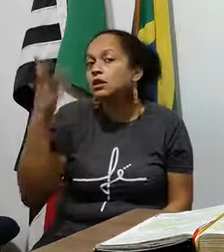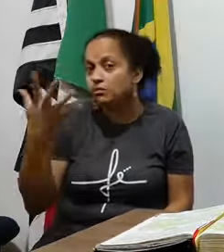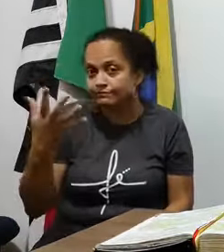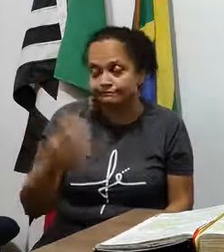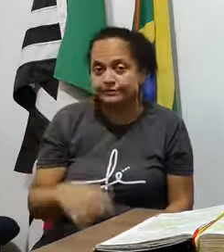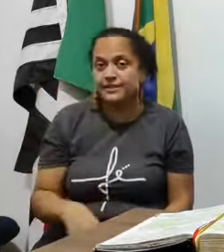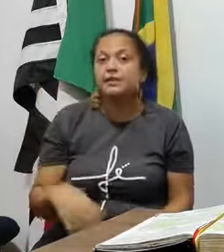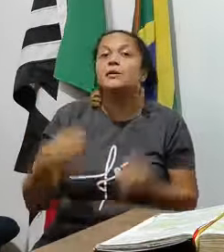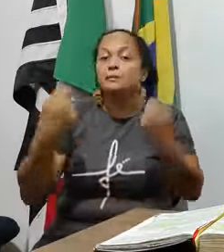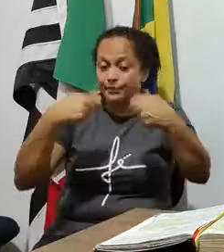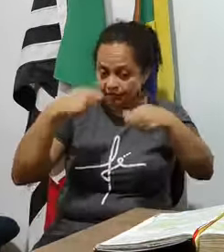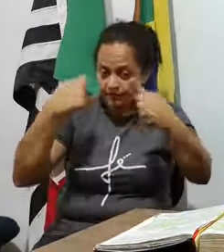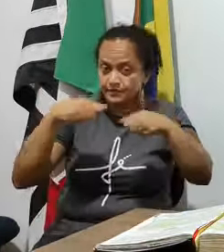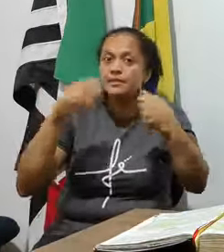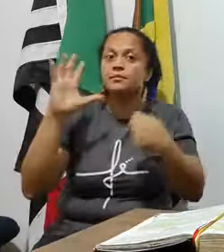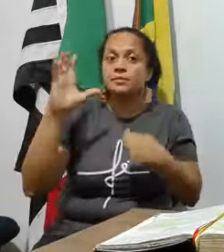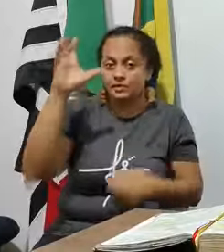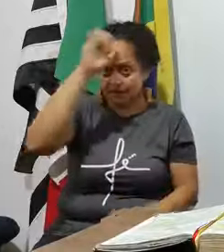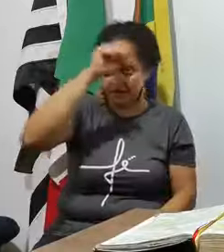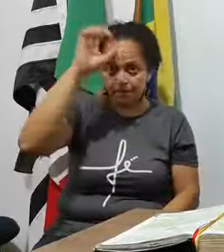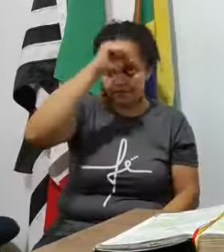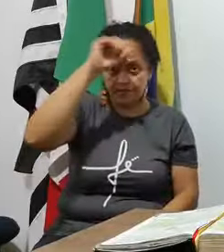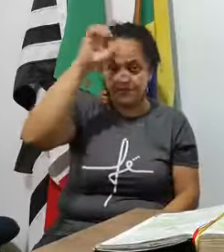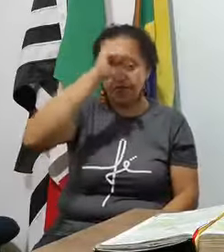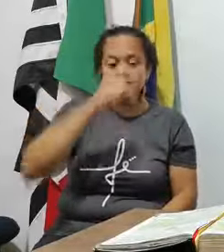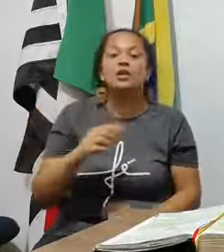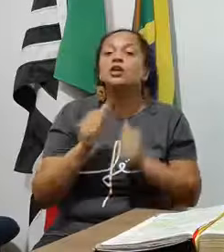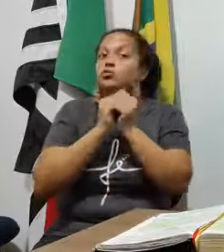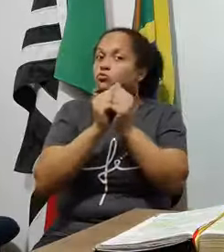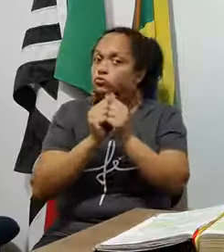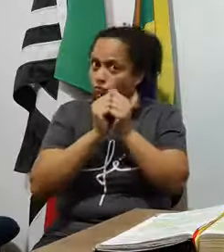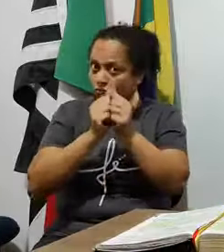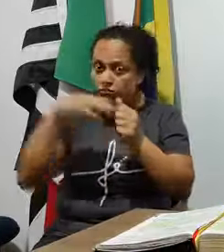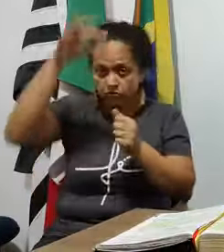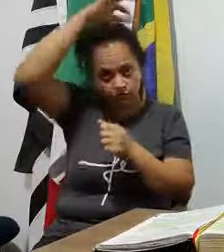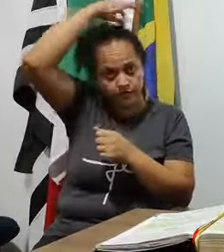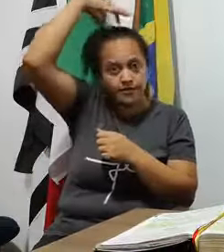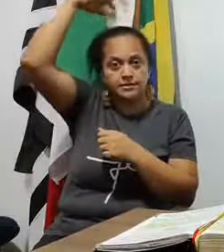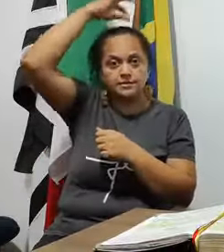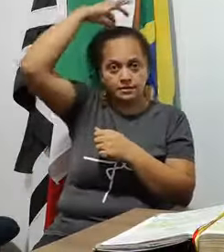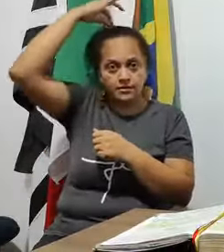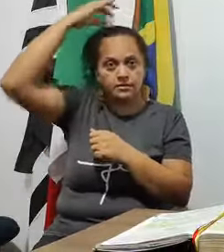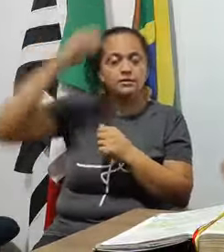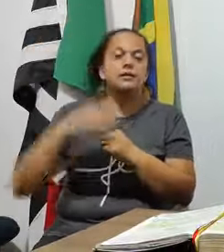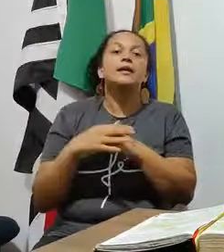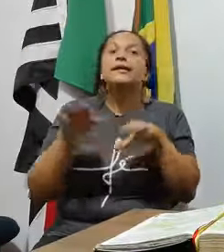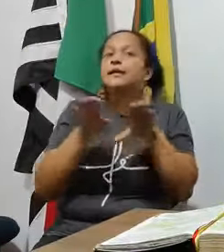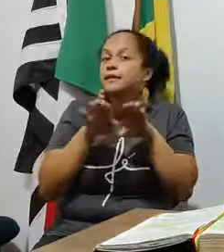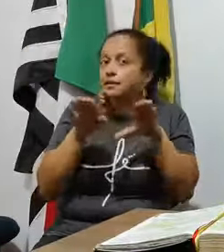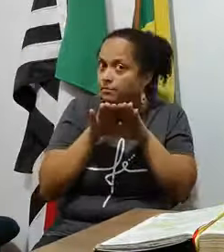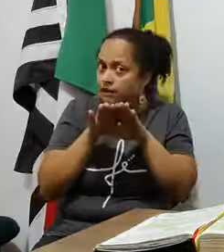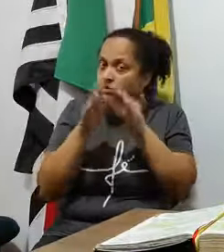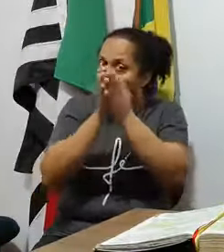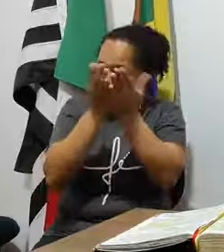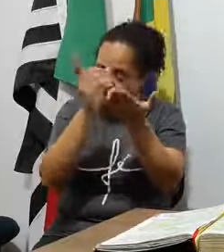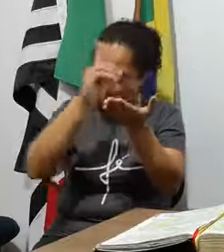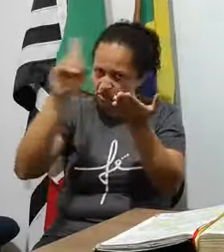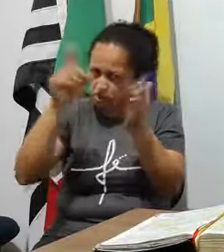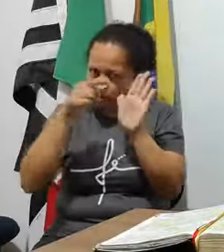precisa acontecer? Nós precisamos aprender, com a ajuda do Espírito Santo e com as instruções da palavra de